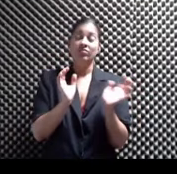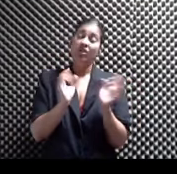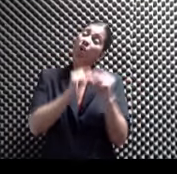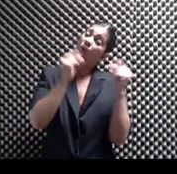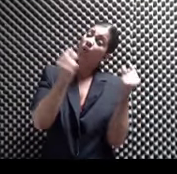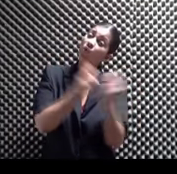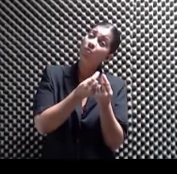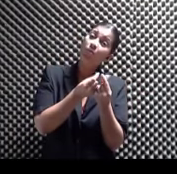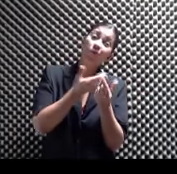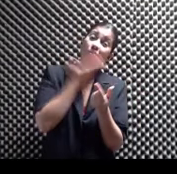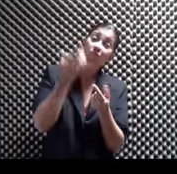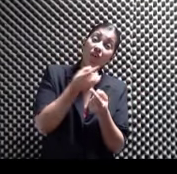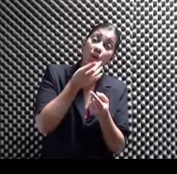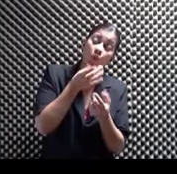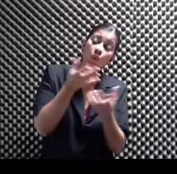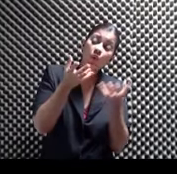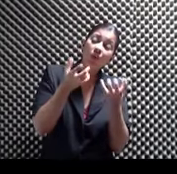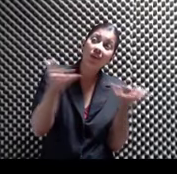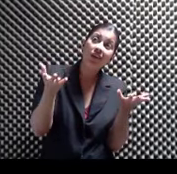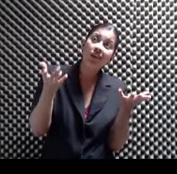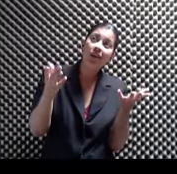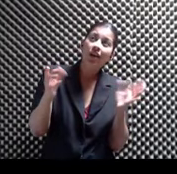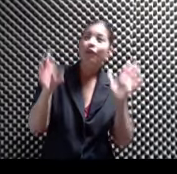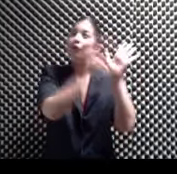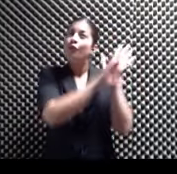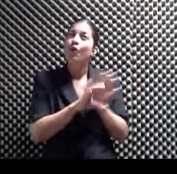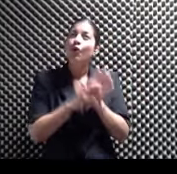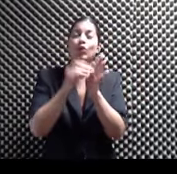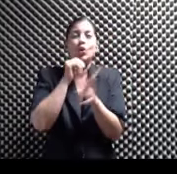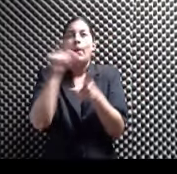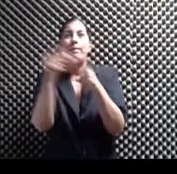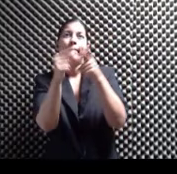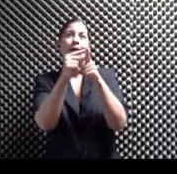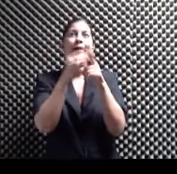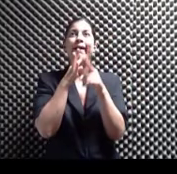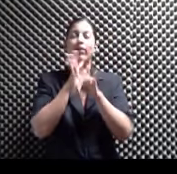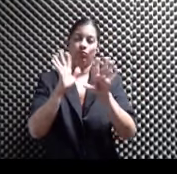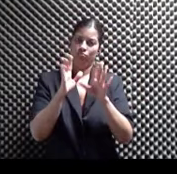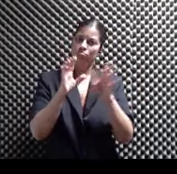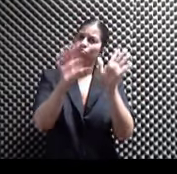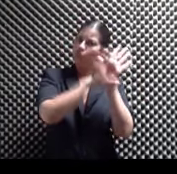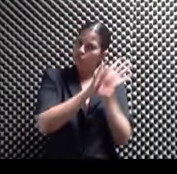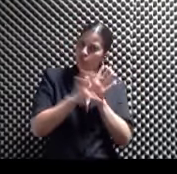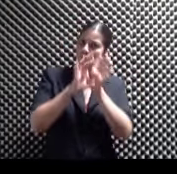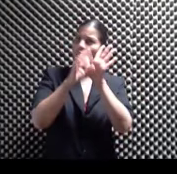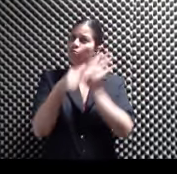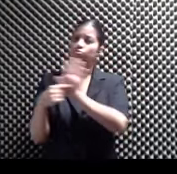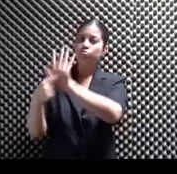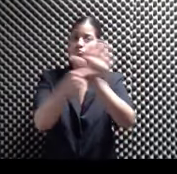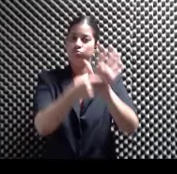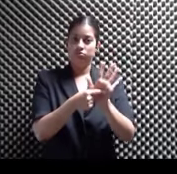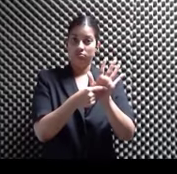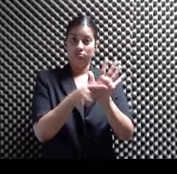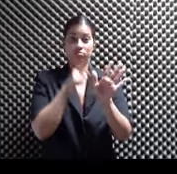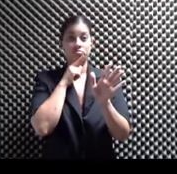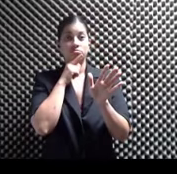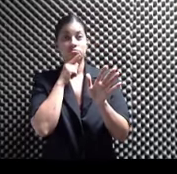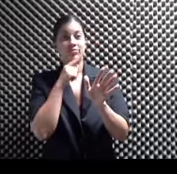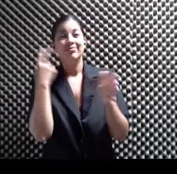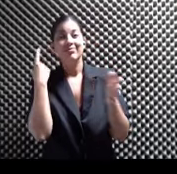Había Luz, pues tiende a utilizar más imágenes que palabras. Uh-huh. Y efectos y